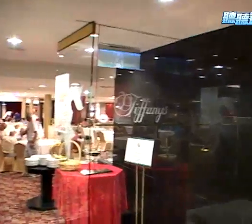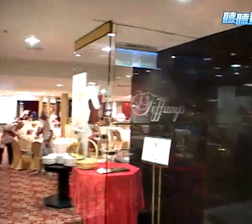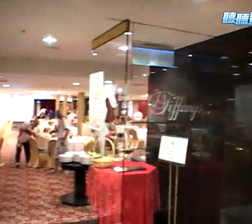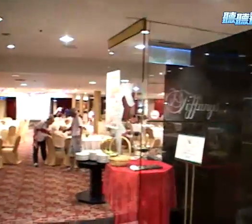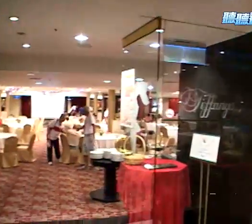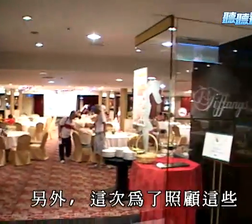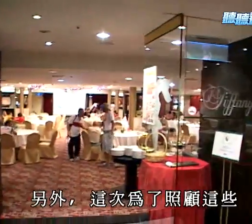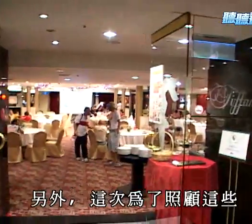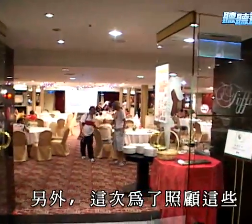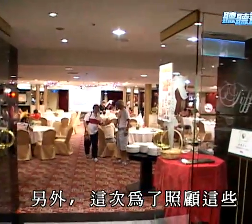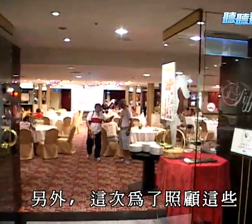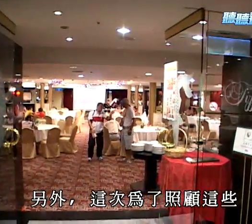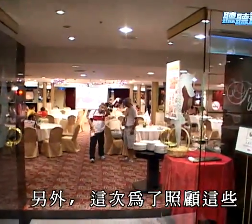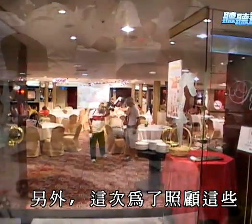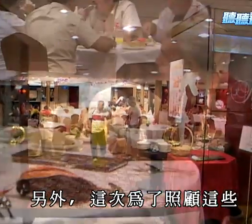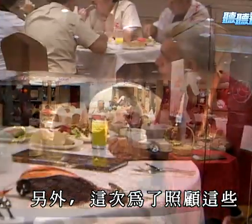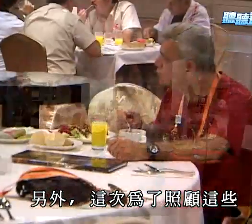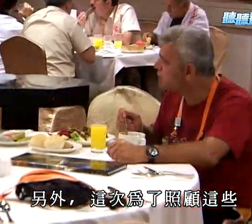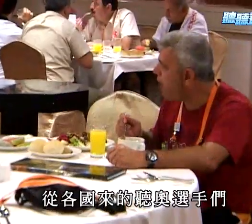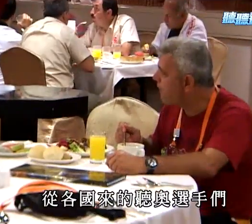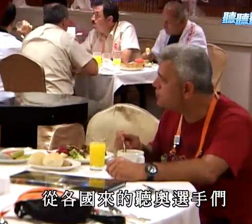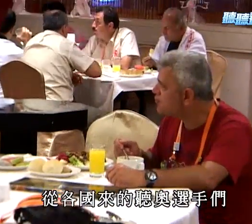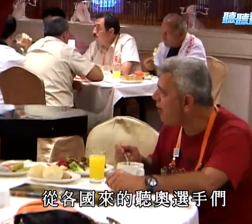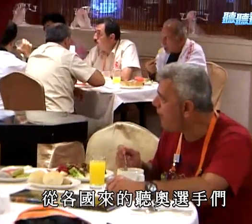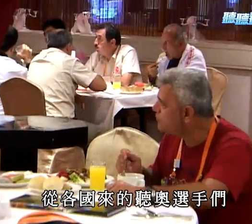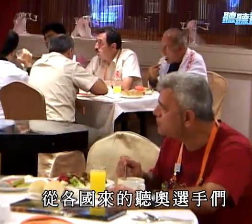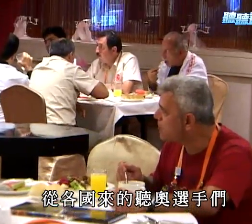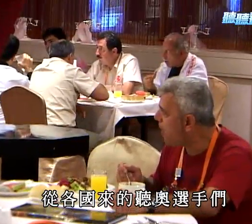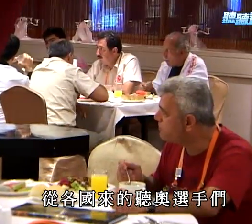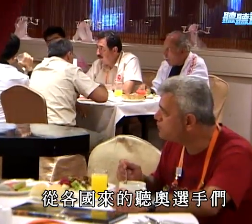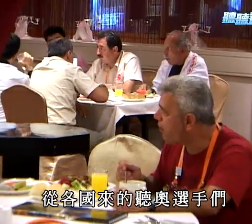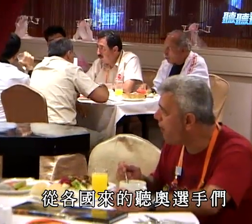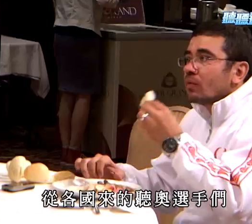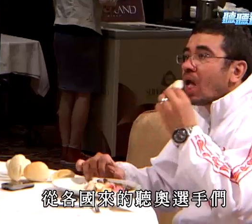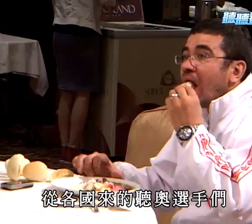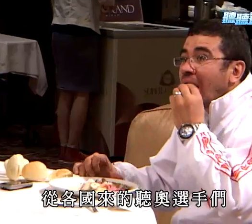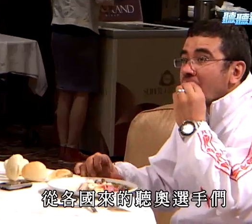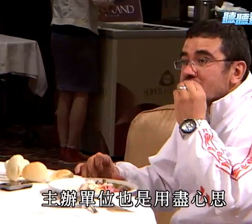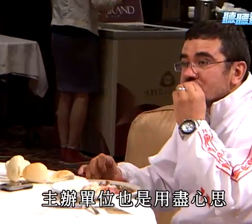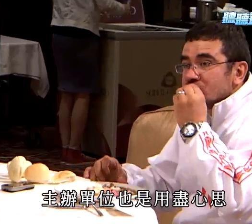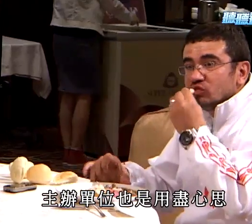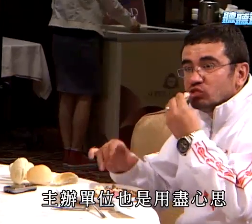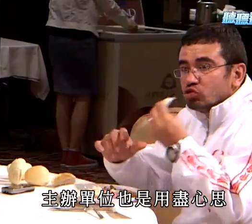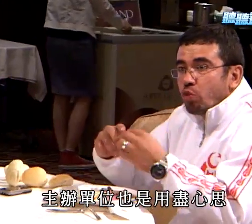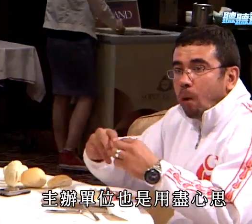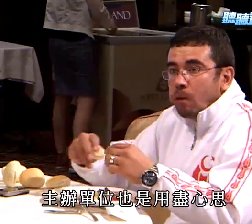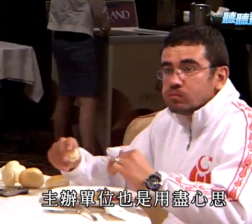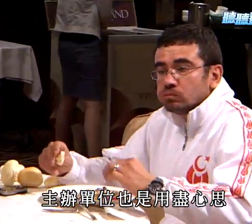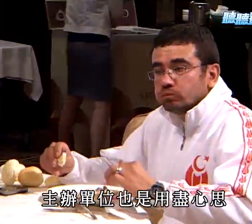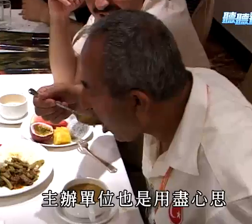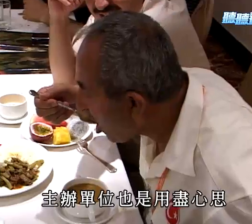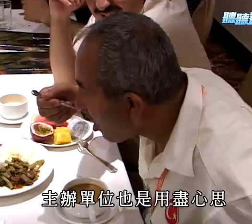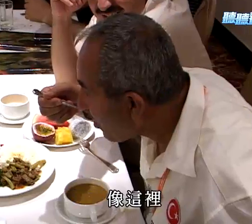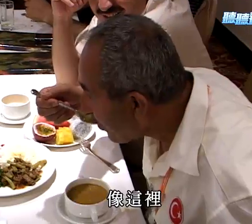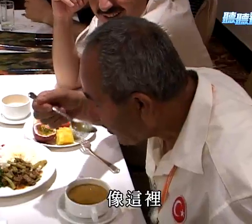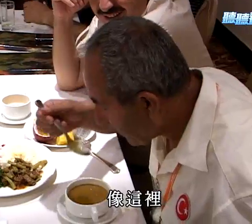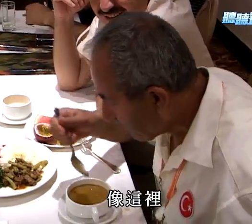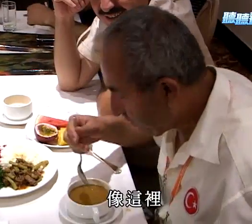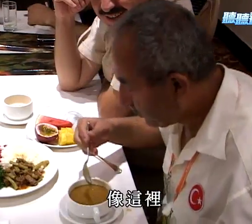另外，这次为了照顾这些从各国来的听奥选手们，主办单位也是用尽心思，像这里就是饭